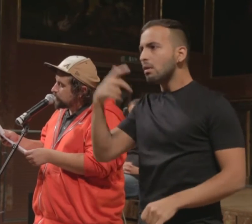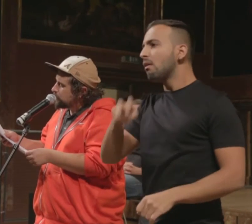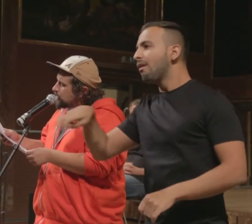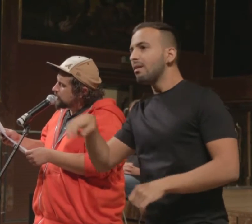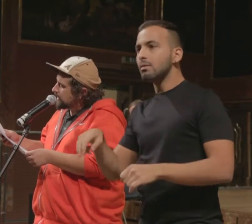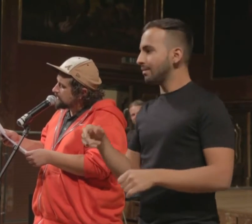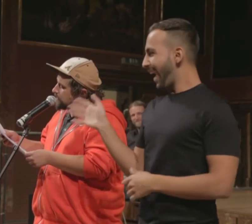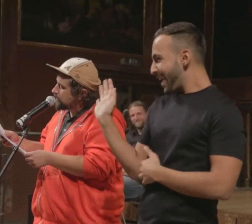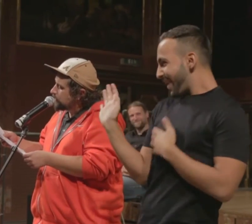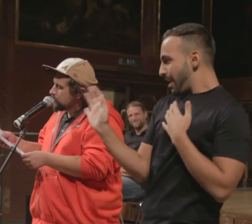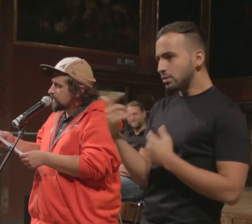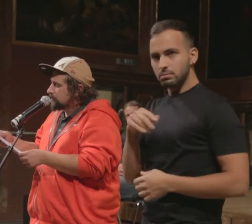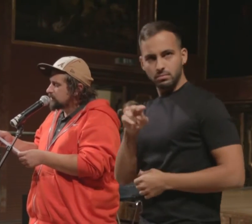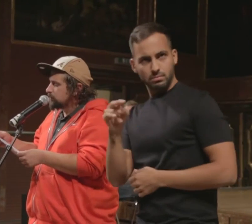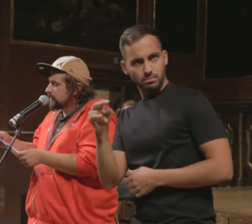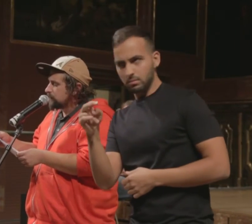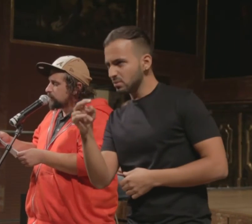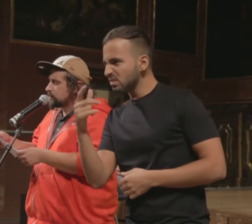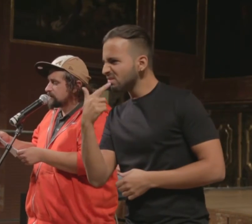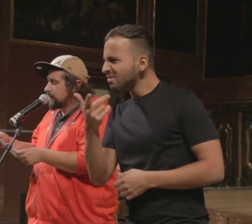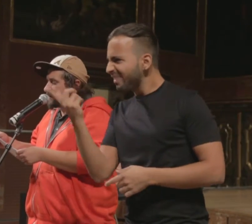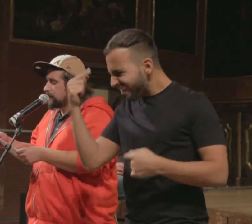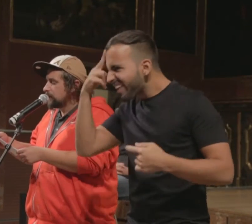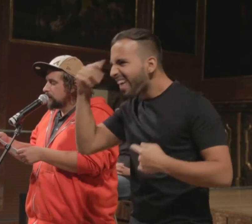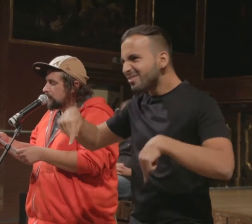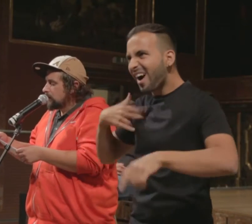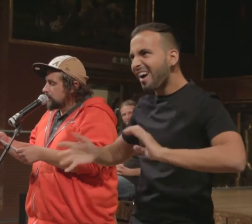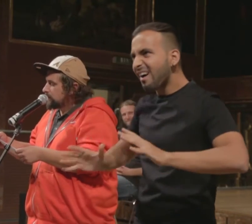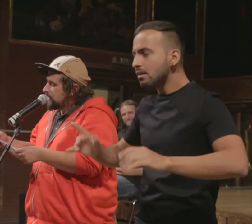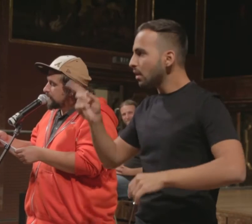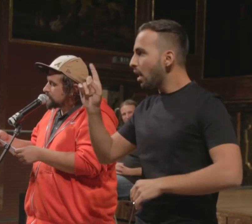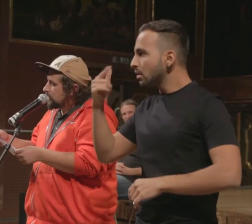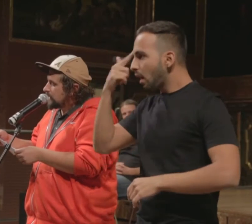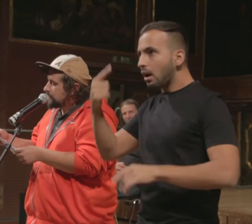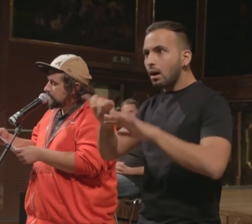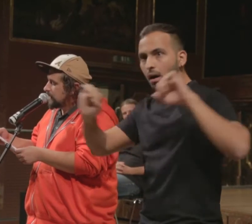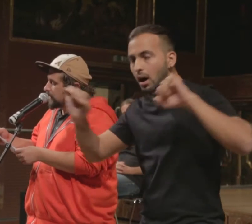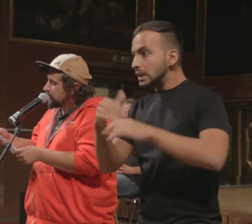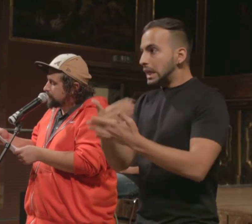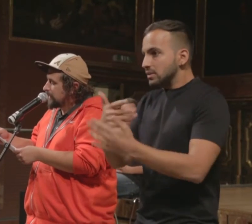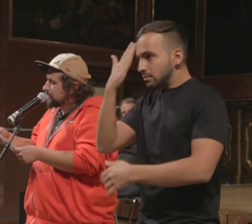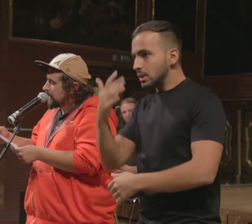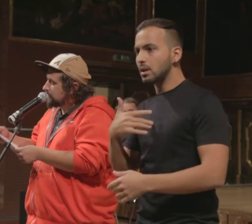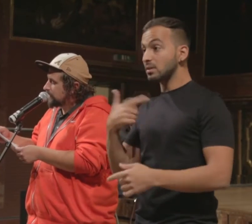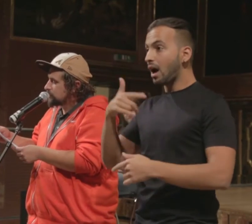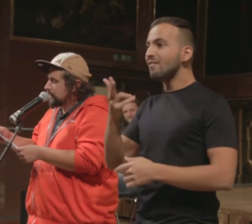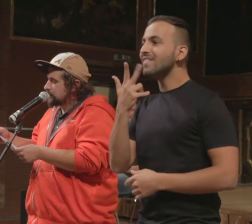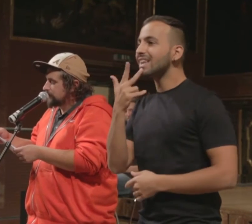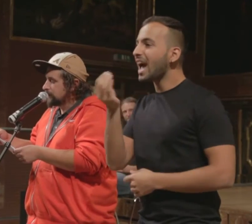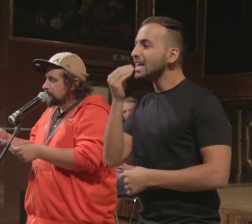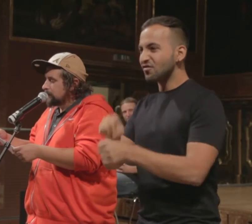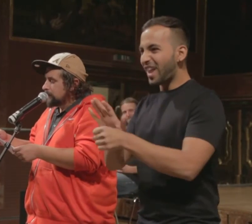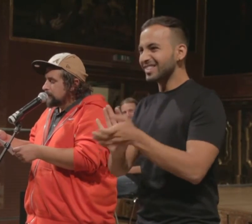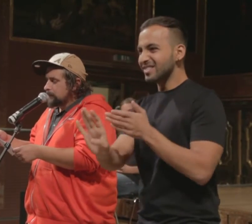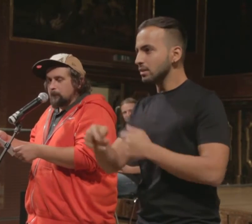die mich mit euphorischer Begeisterung gegrüßt haben, nicht unbedingt von Poetry Slams kennen. Ich bewerfe jetzt auch keine Vegetarier mehr mit